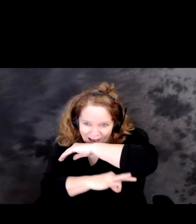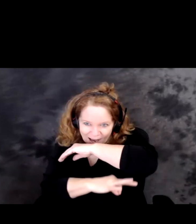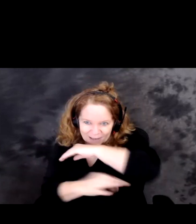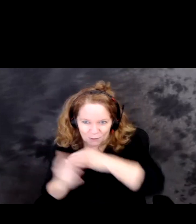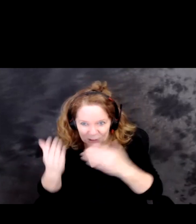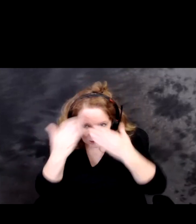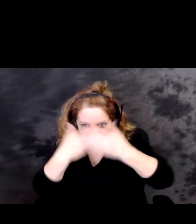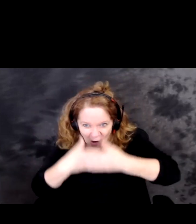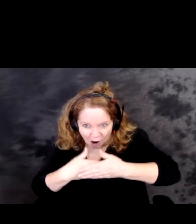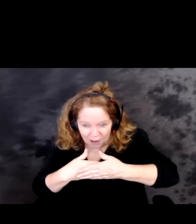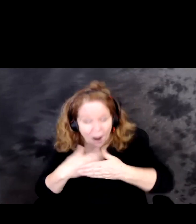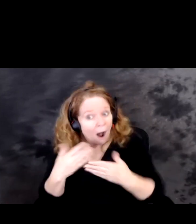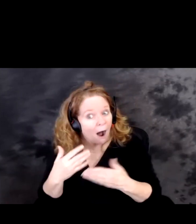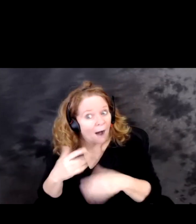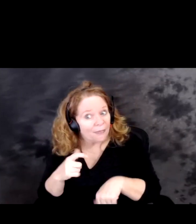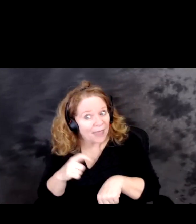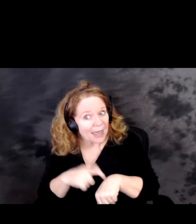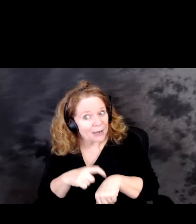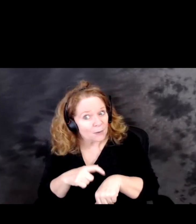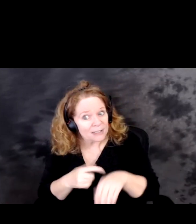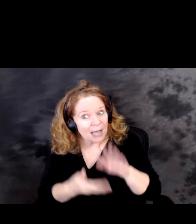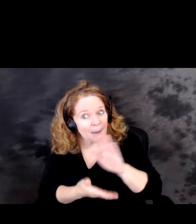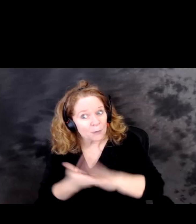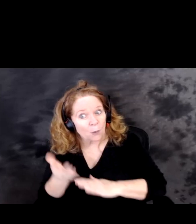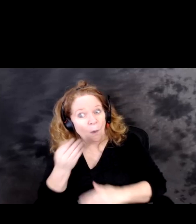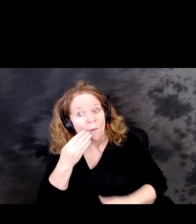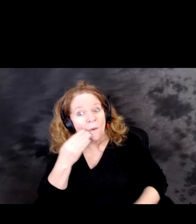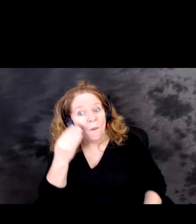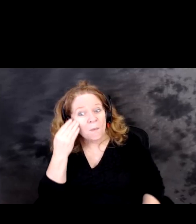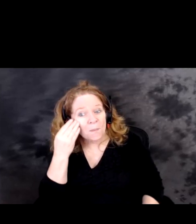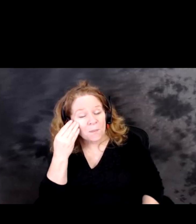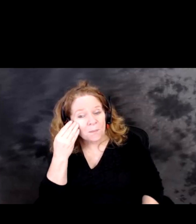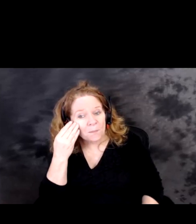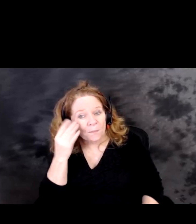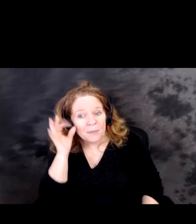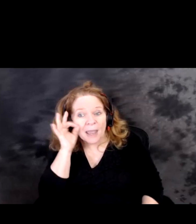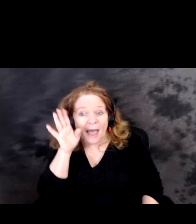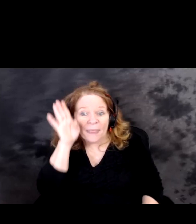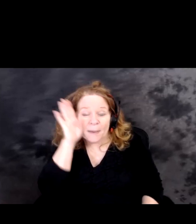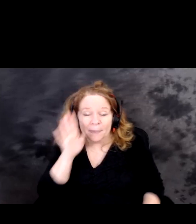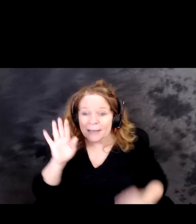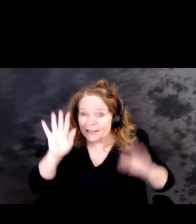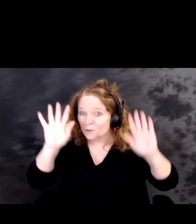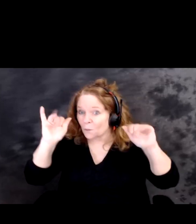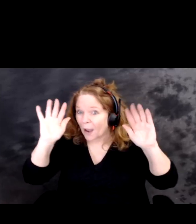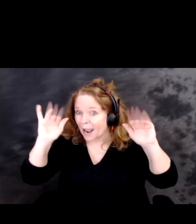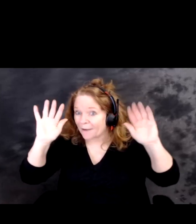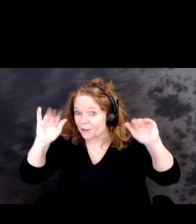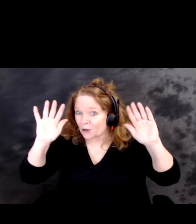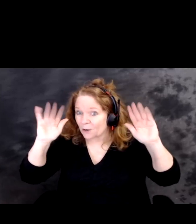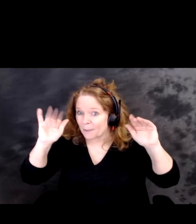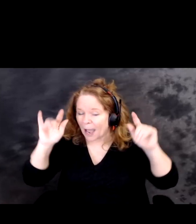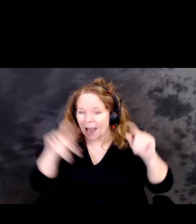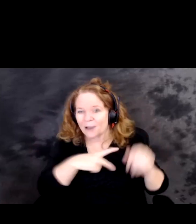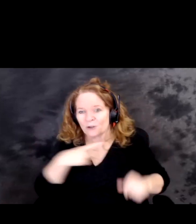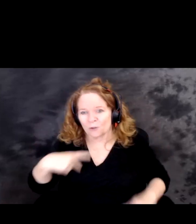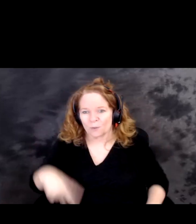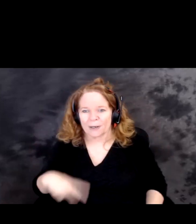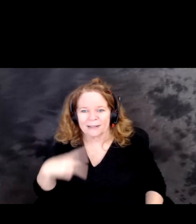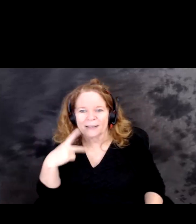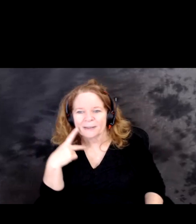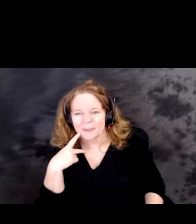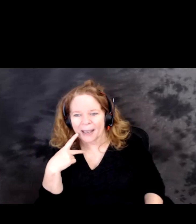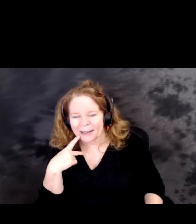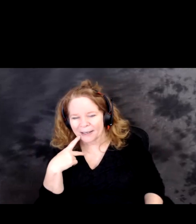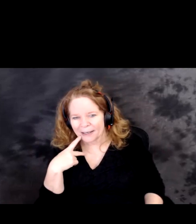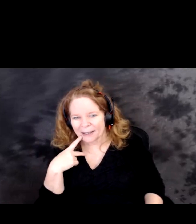bailaron hasta que oscureció y luego era tiempo de irse a casa. Las abejas se despidieron de la